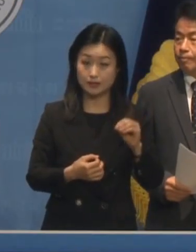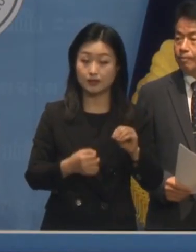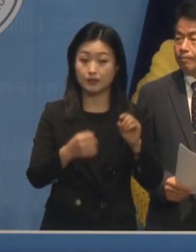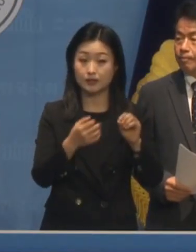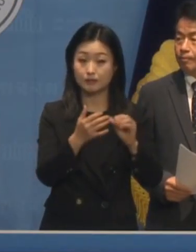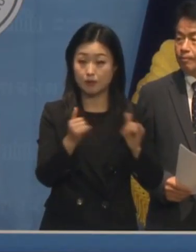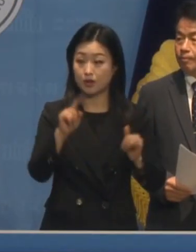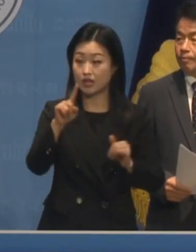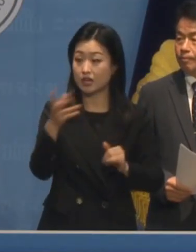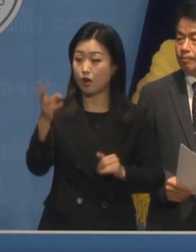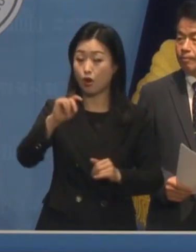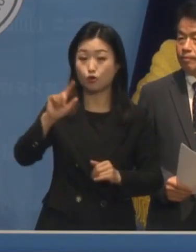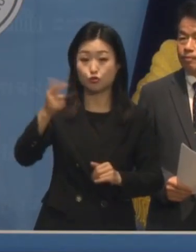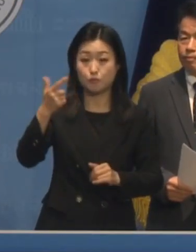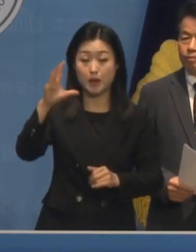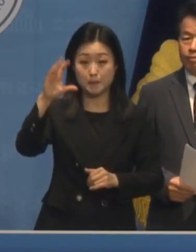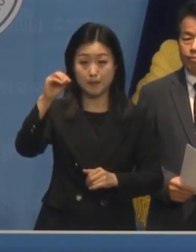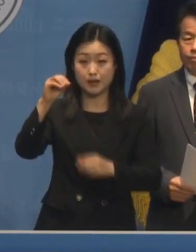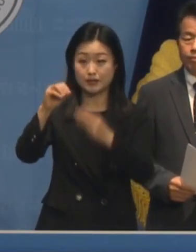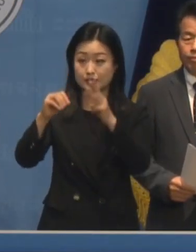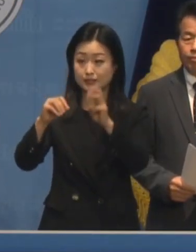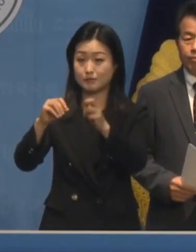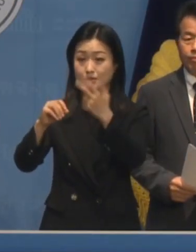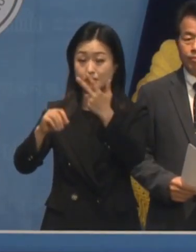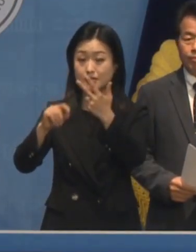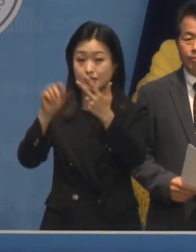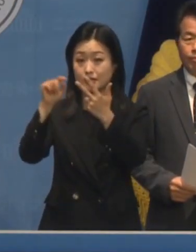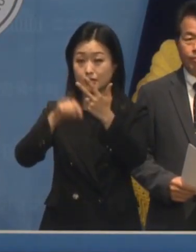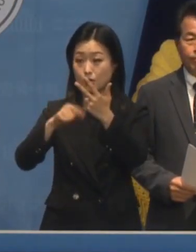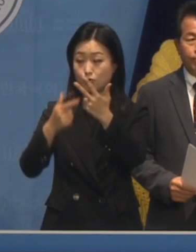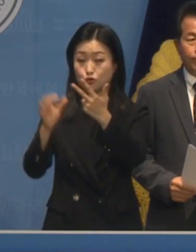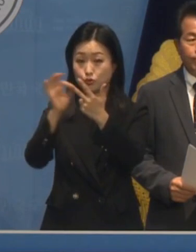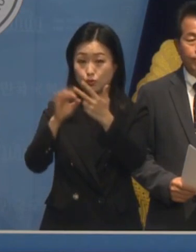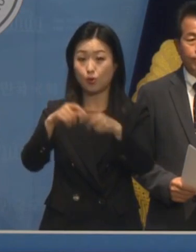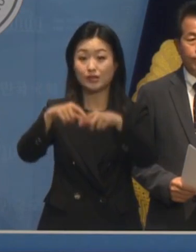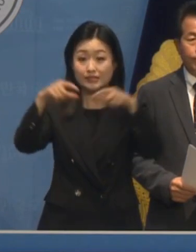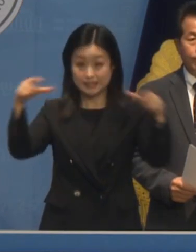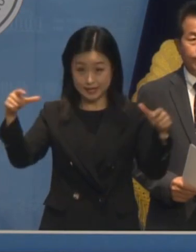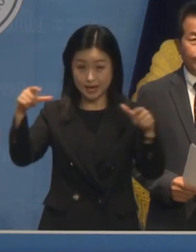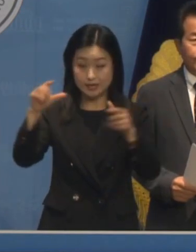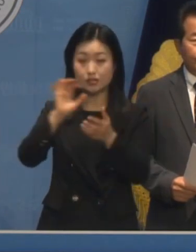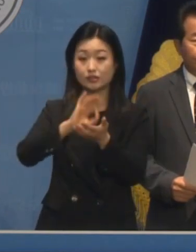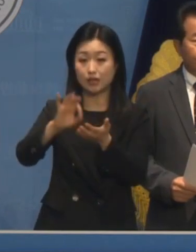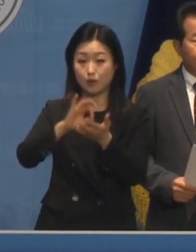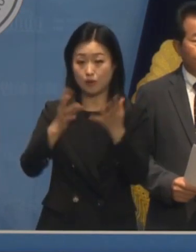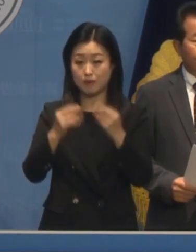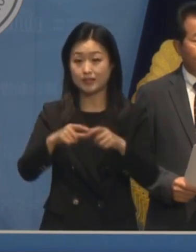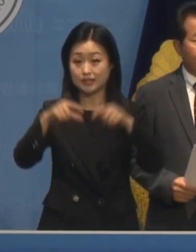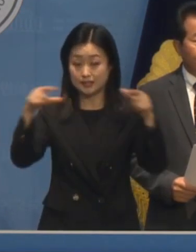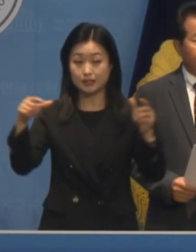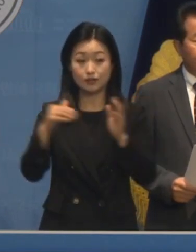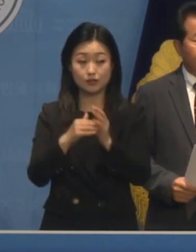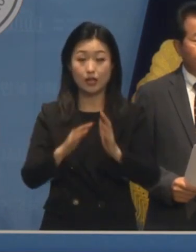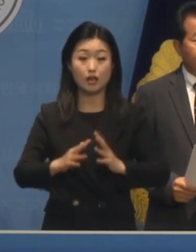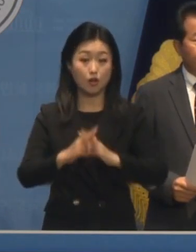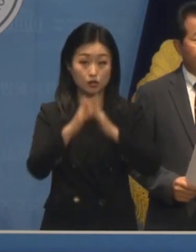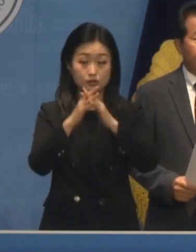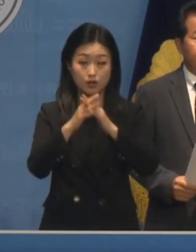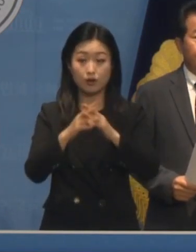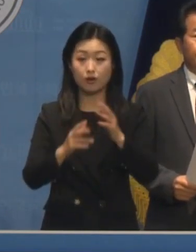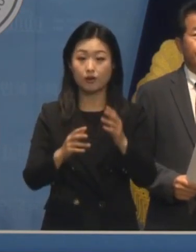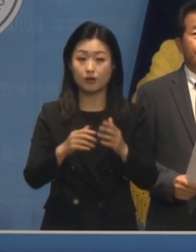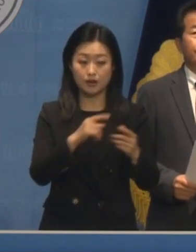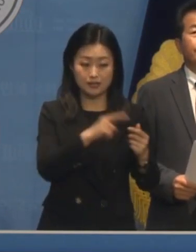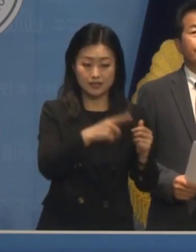명으로 37.6% 증가할 전망이라고 밝혔습니다 그러나 4단계 건설 사업을 완료로